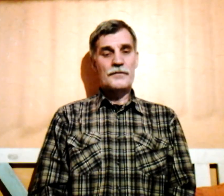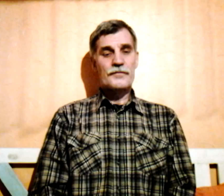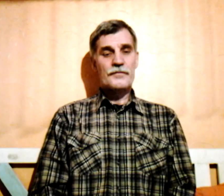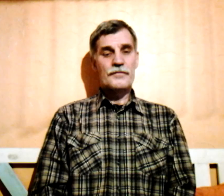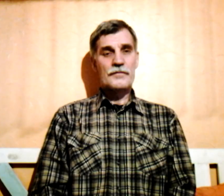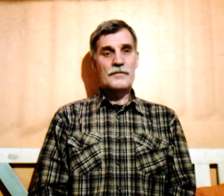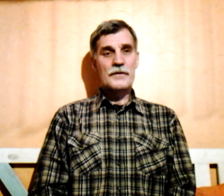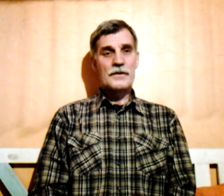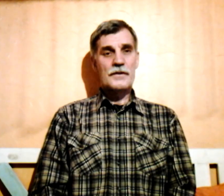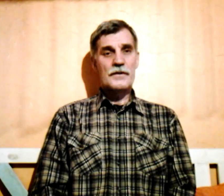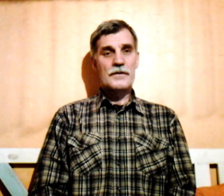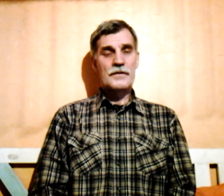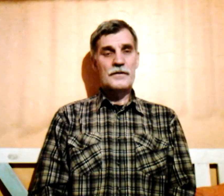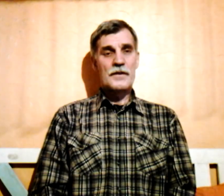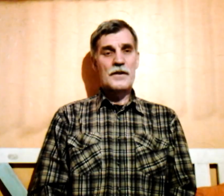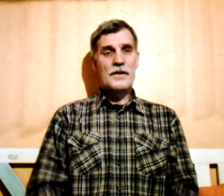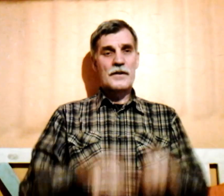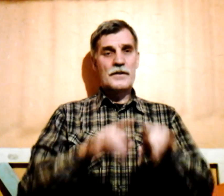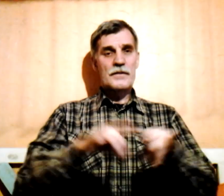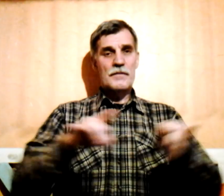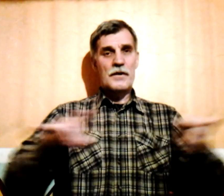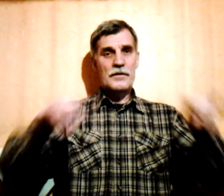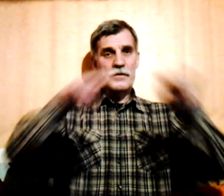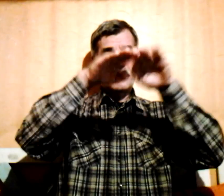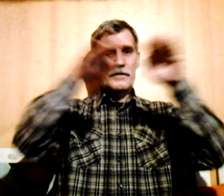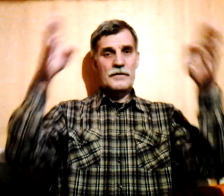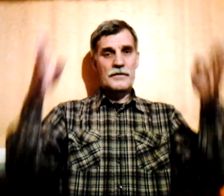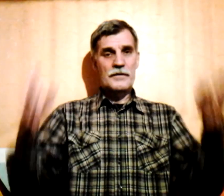Helicopter. Вертолет. Вертолет.